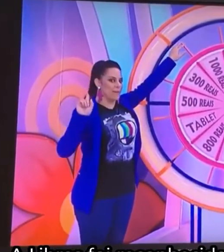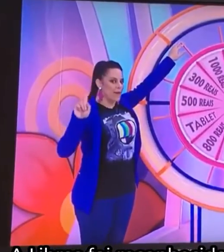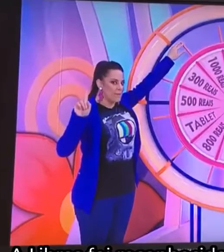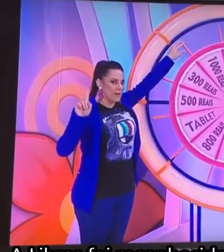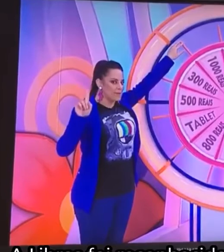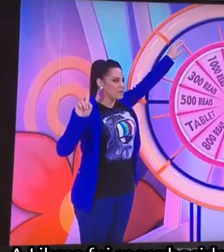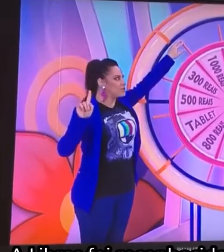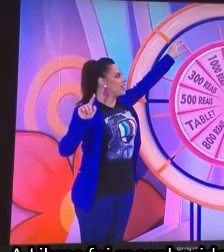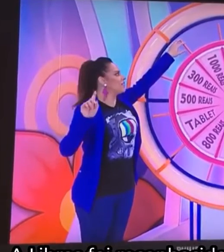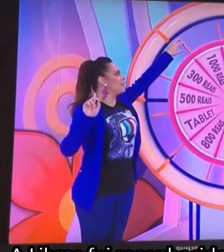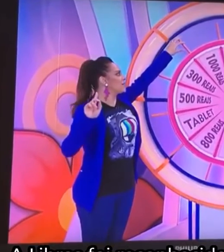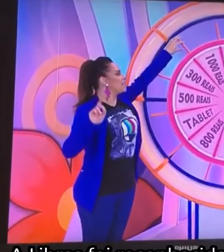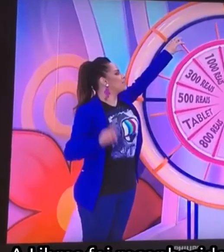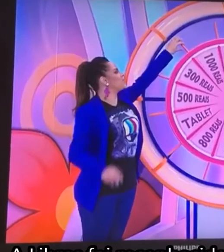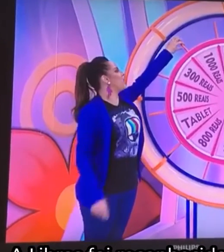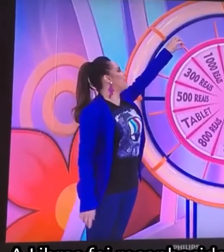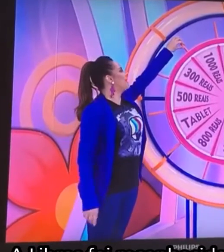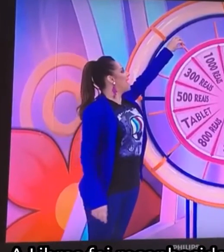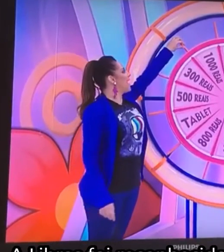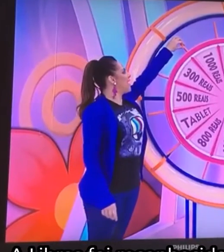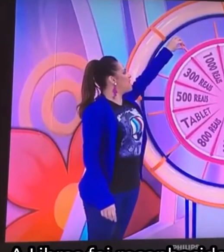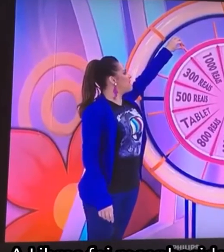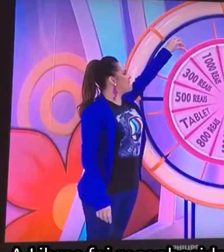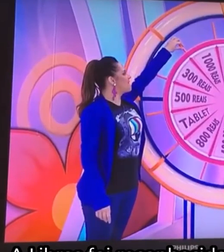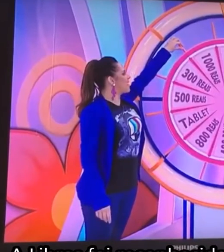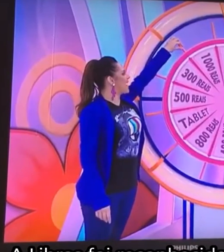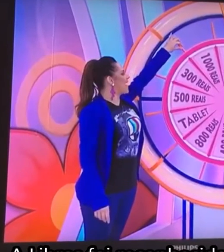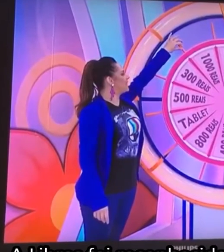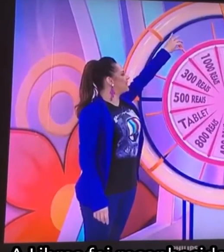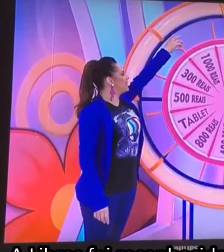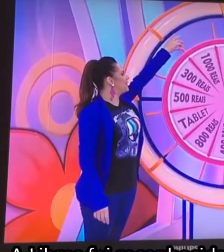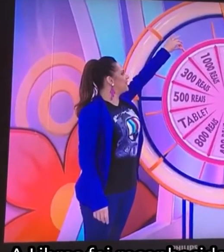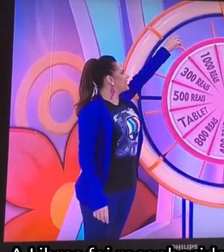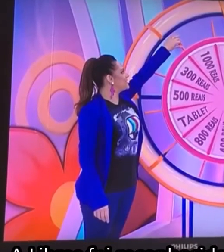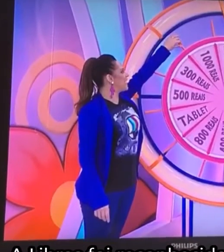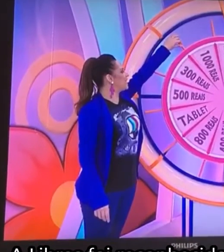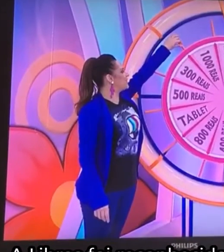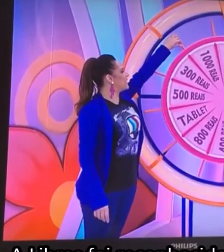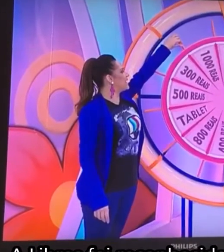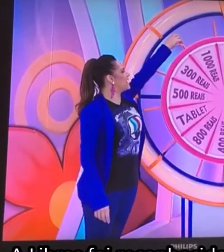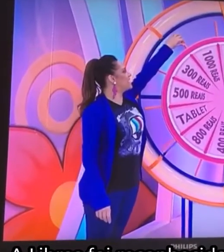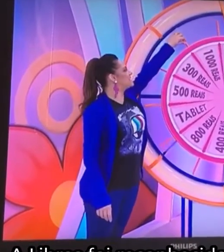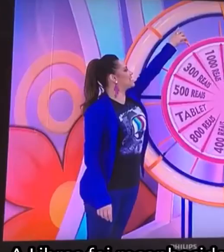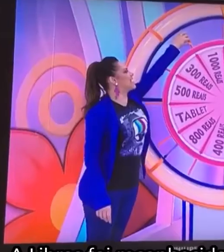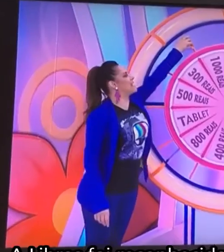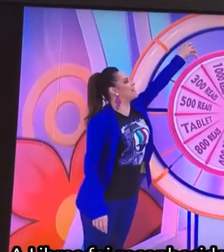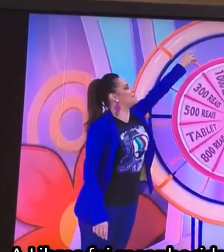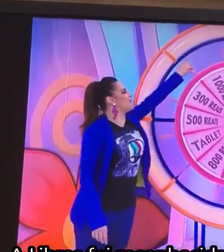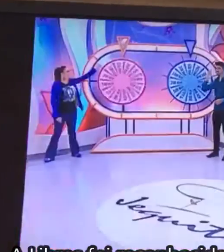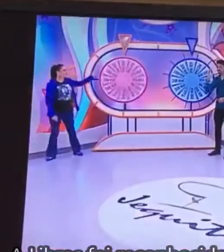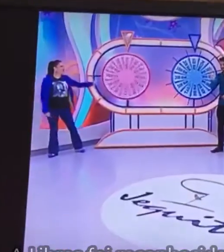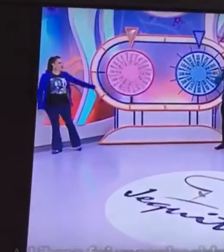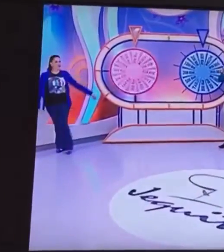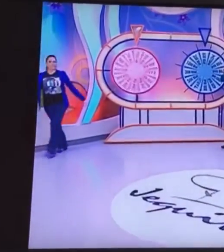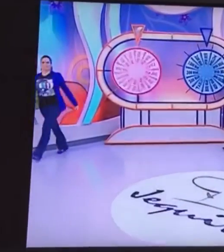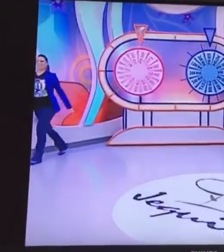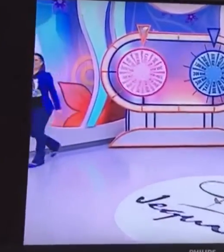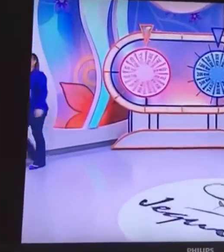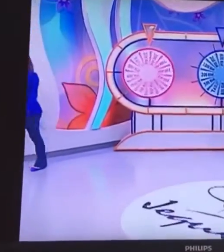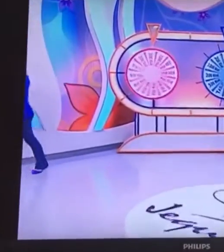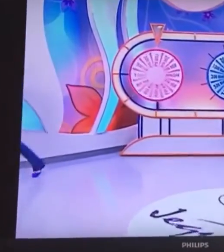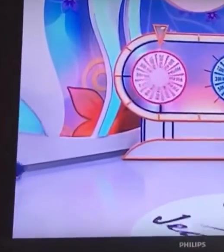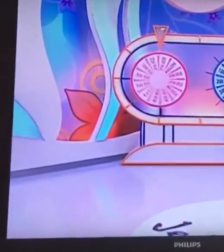dedinhos. Primeiro prêmio do dia. Vamos caprichar. É um, é dois, é três e... Ô, Jorge!